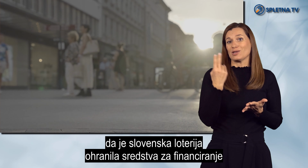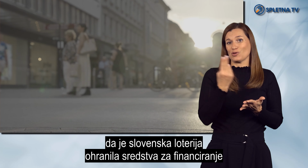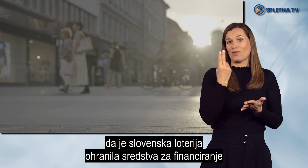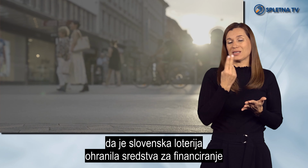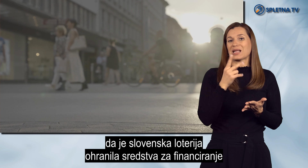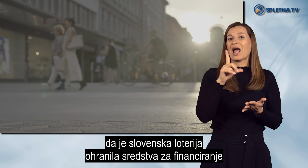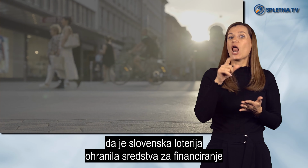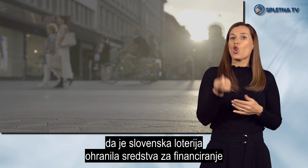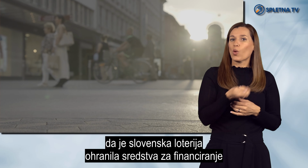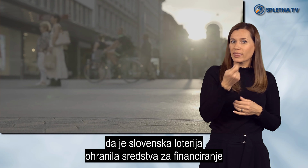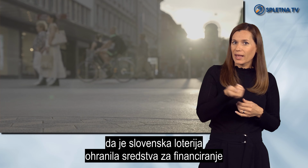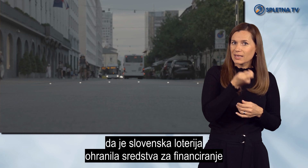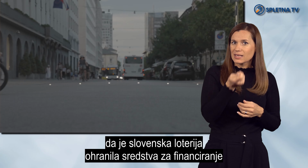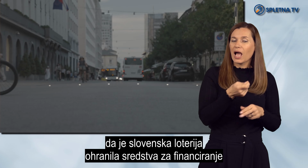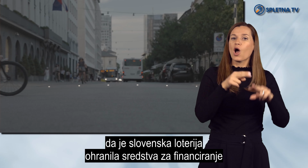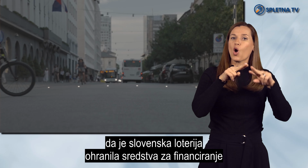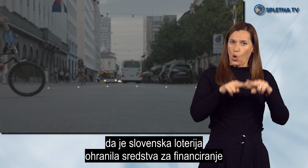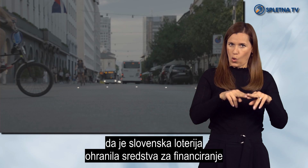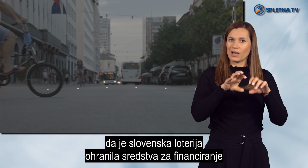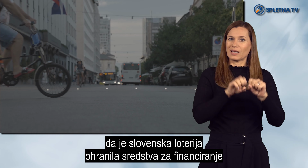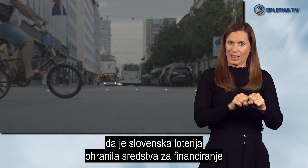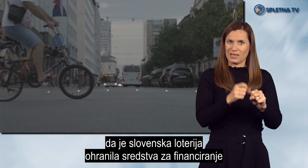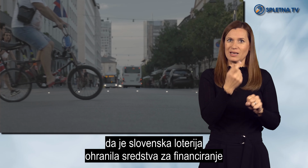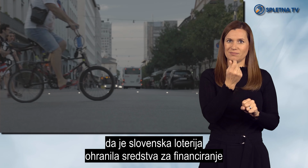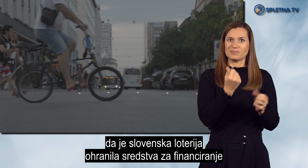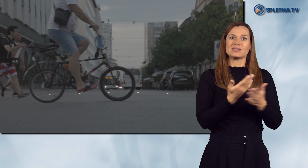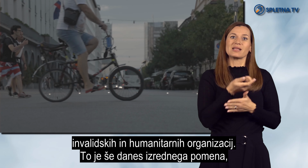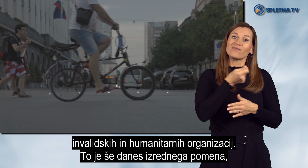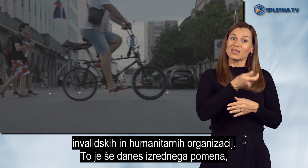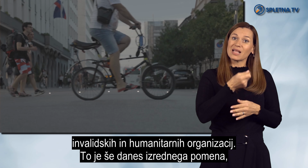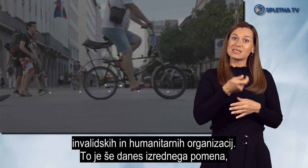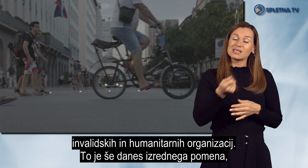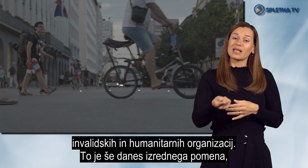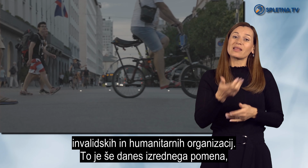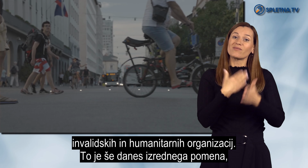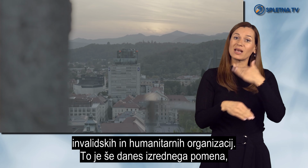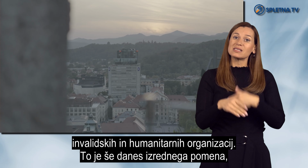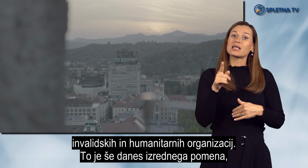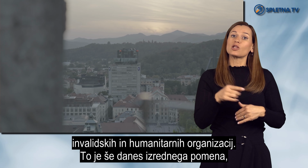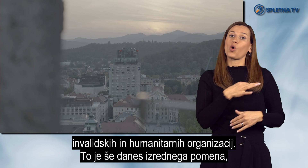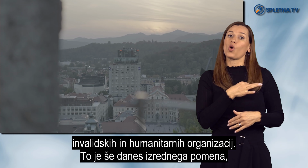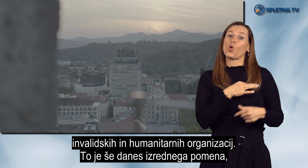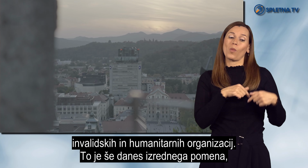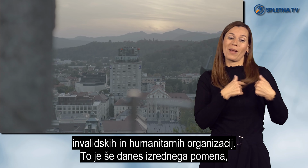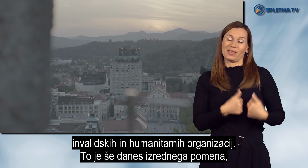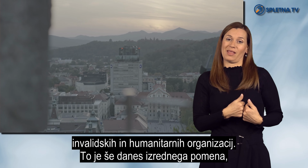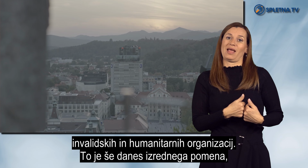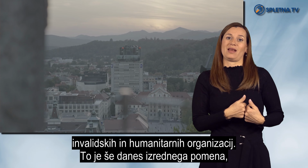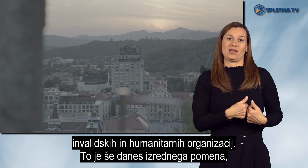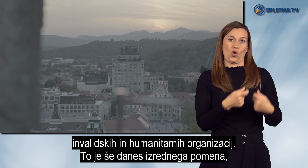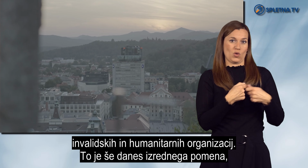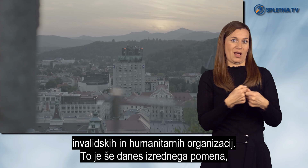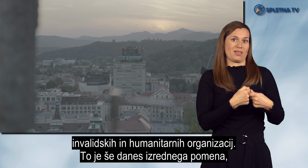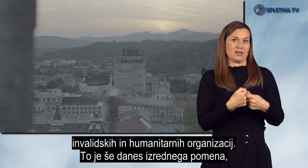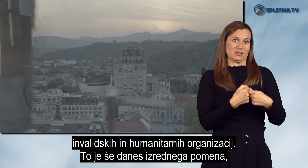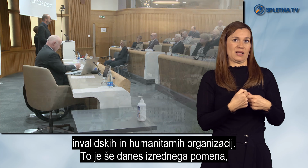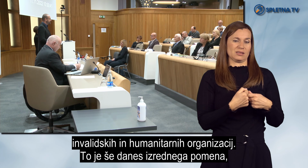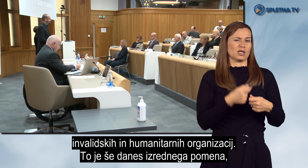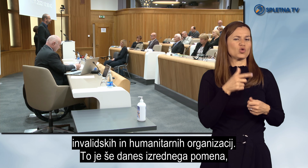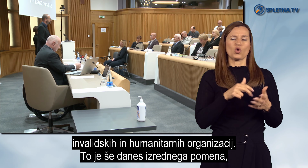Slovenska loterija ohranila sredstva za financiranje invalidskih in humanitarnih organizacij. To je še